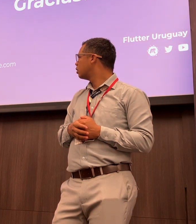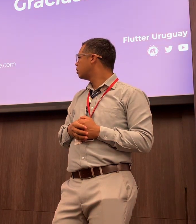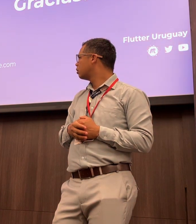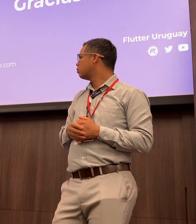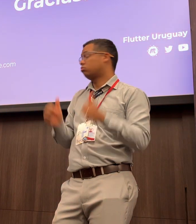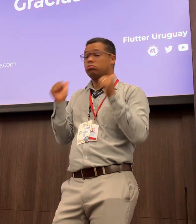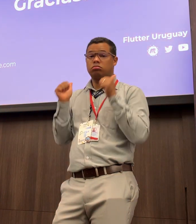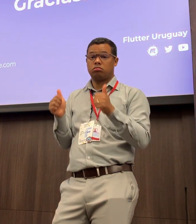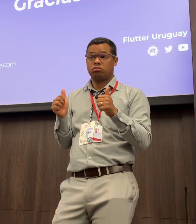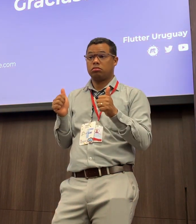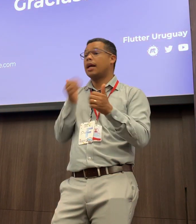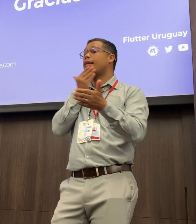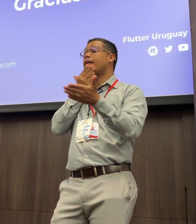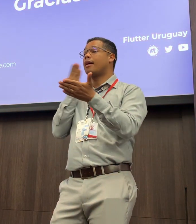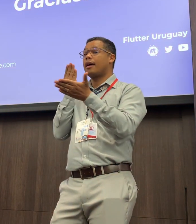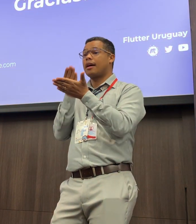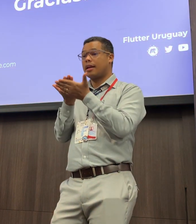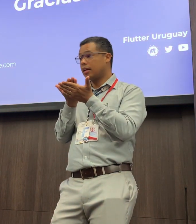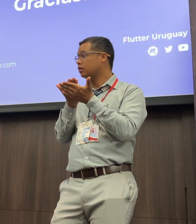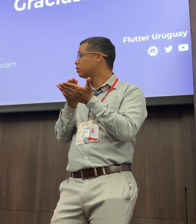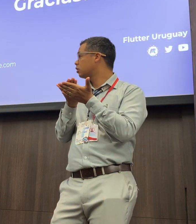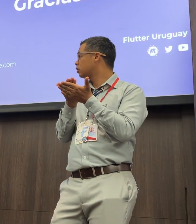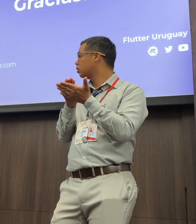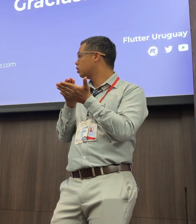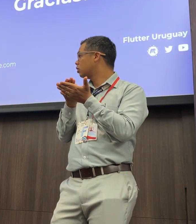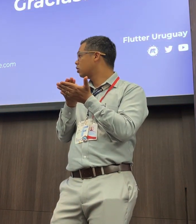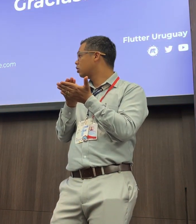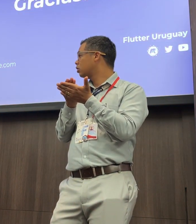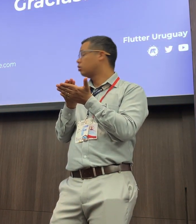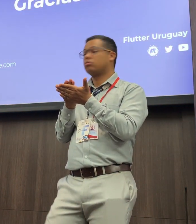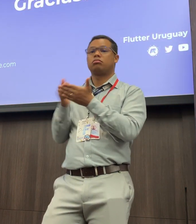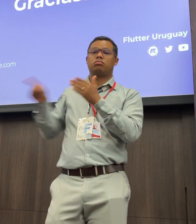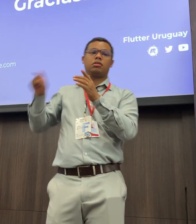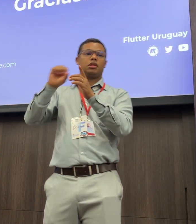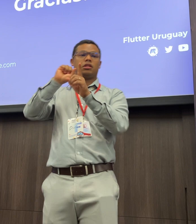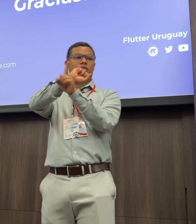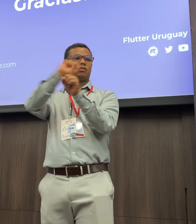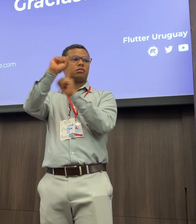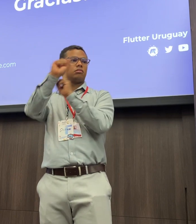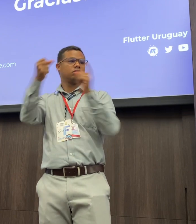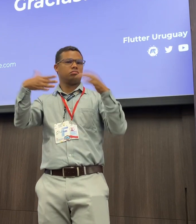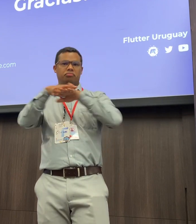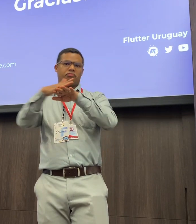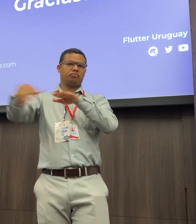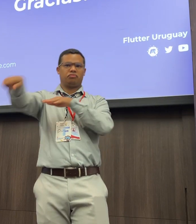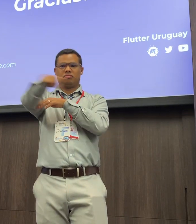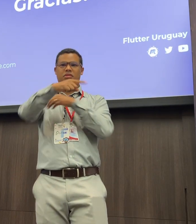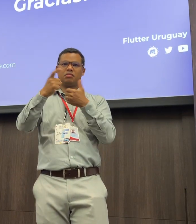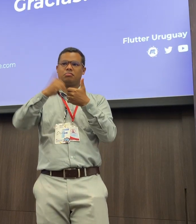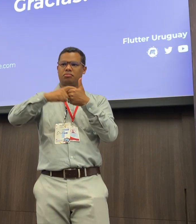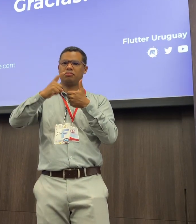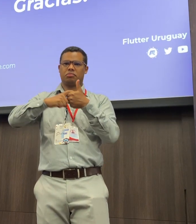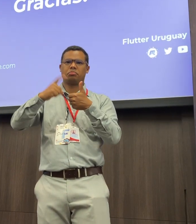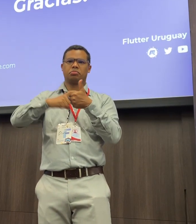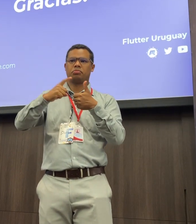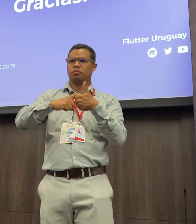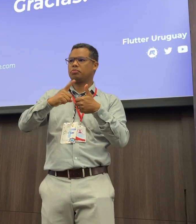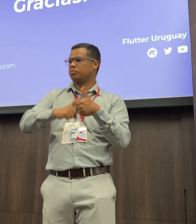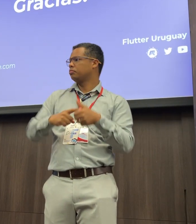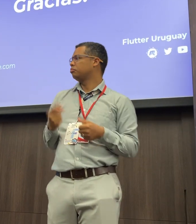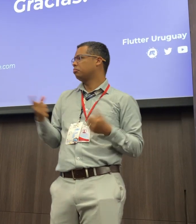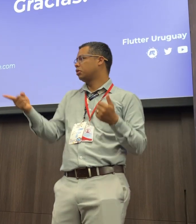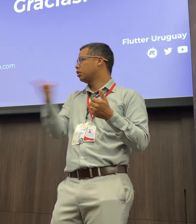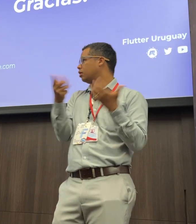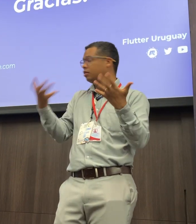Así que bueno, gracias. Acá también dejo las redes sociales y las redes de Flutter de Montevideo, Flutter Uruguay. Y